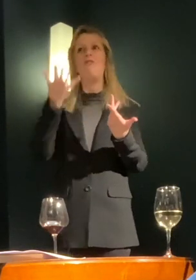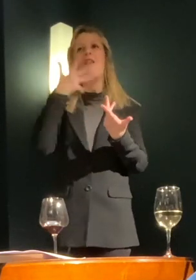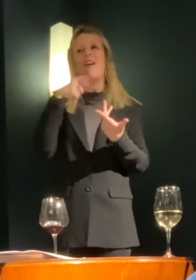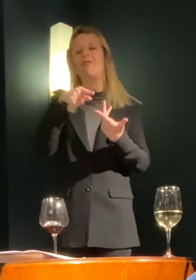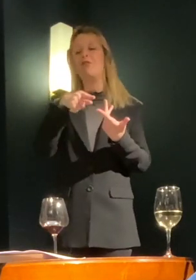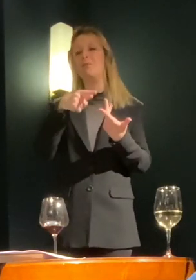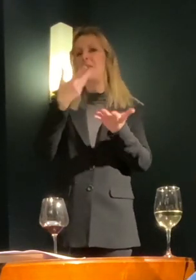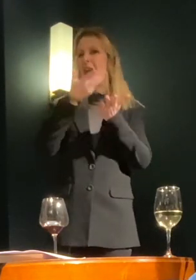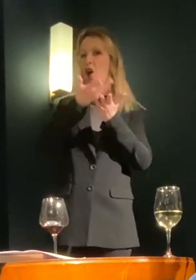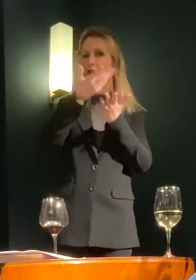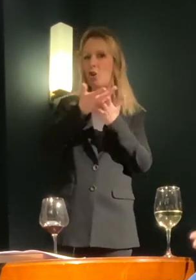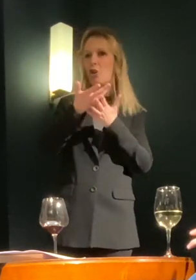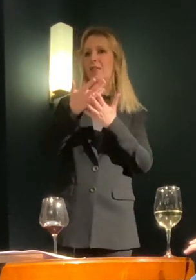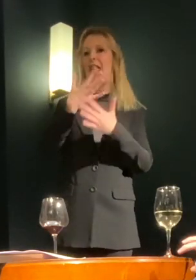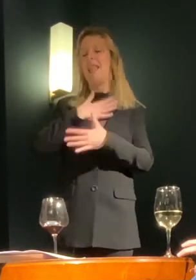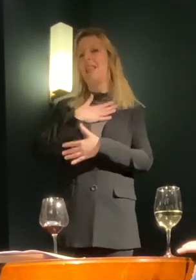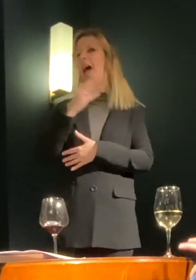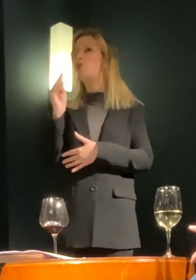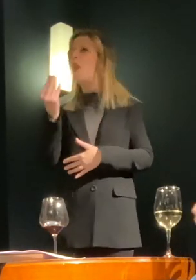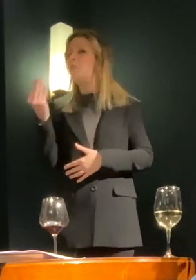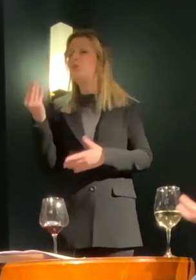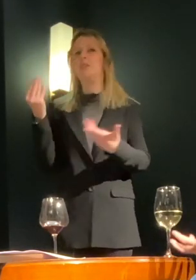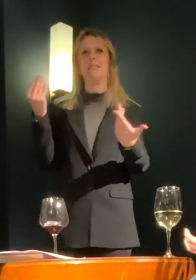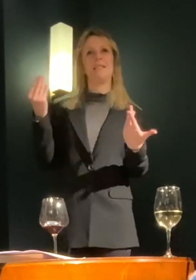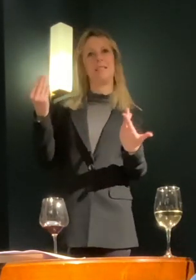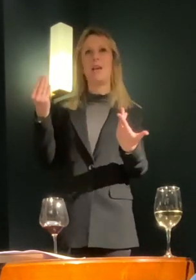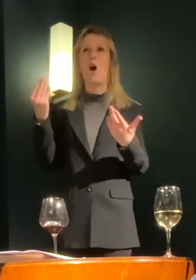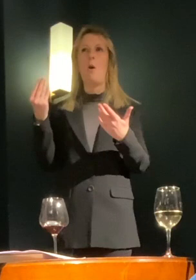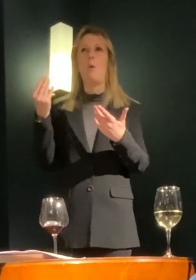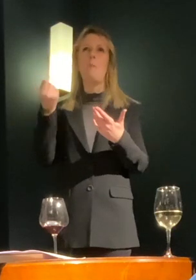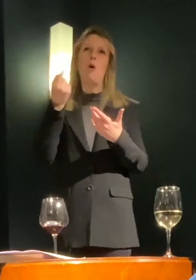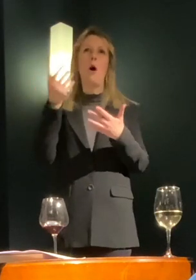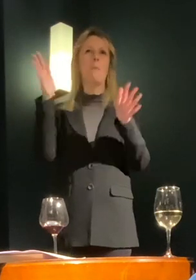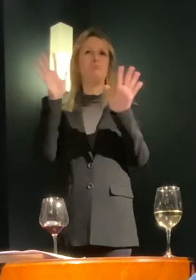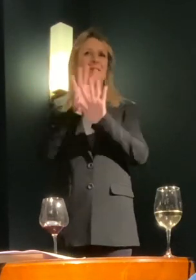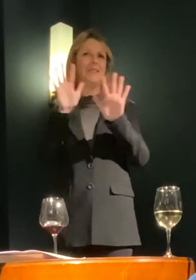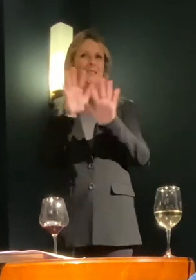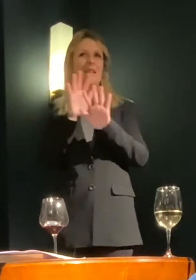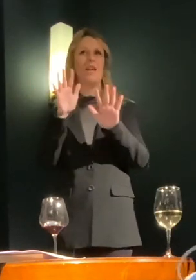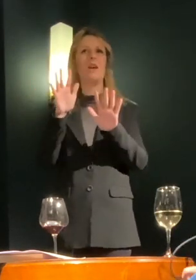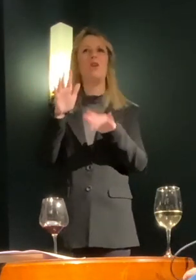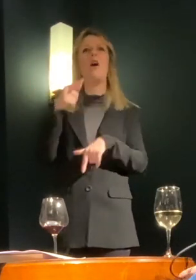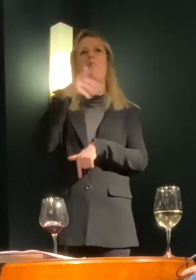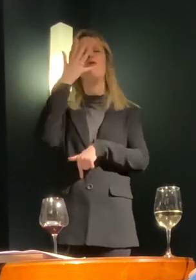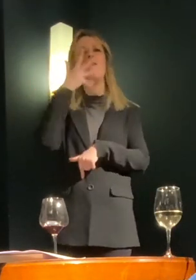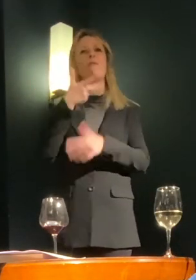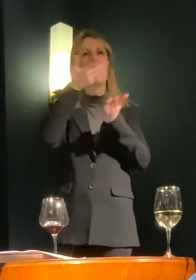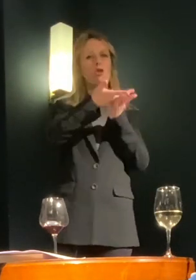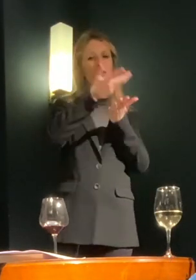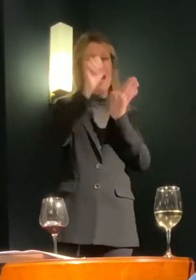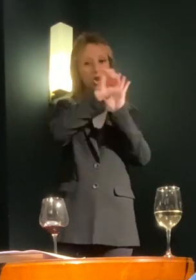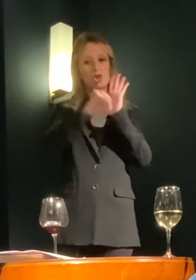racconti l'adolescenza è un'età abbastanza misteriosa e per questo io poi ho scelto di raccontare la storia di un adolescente, perché